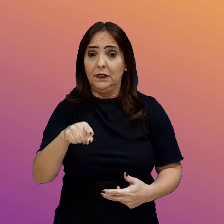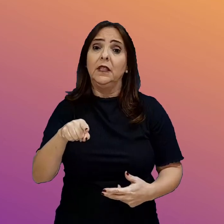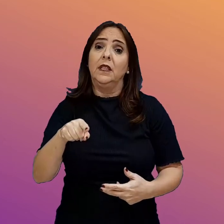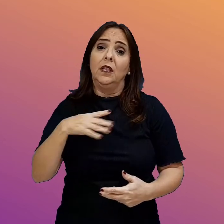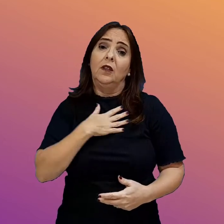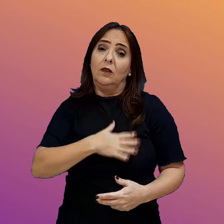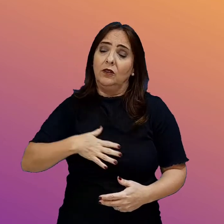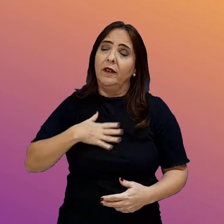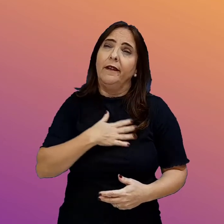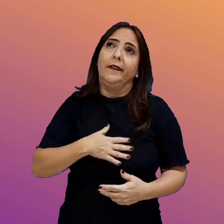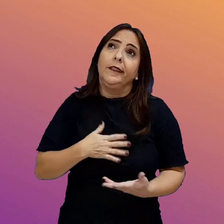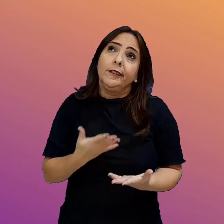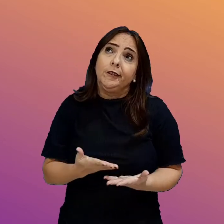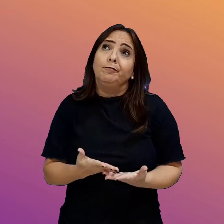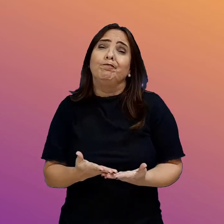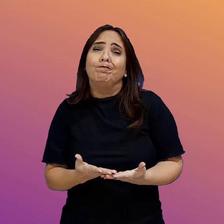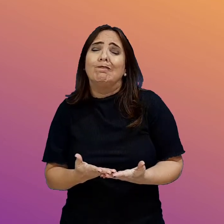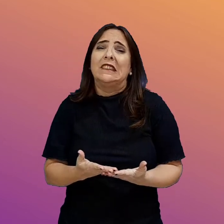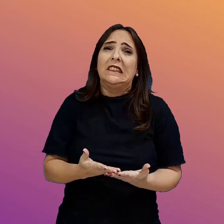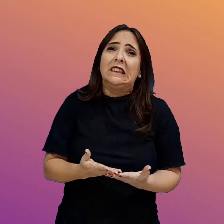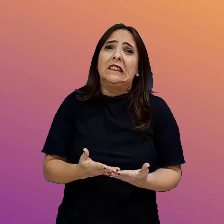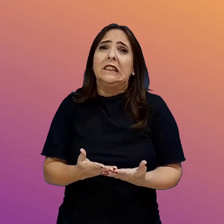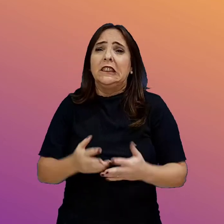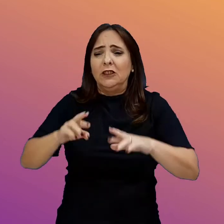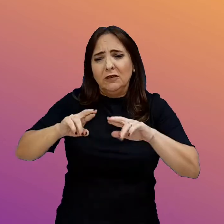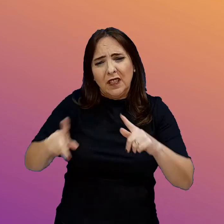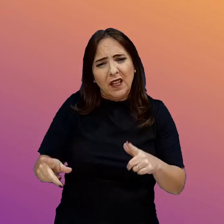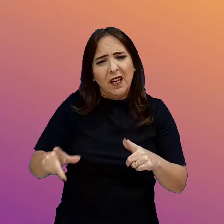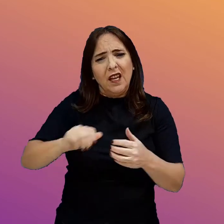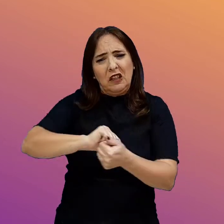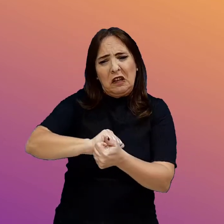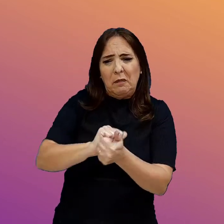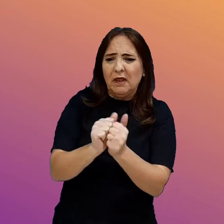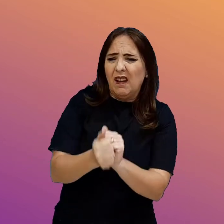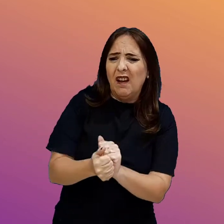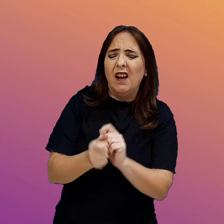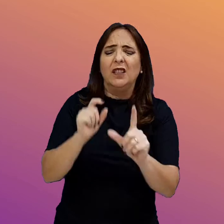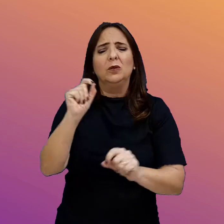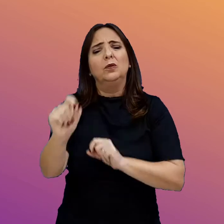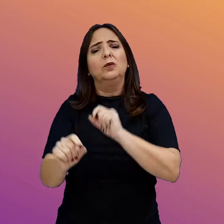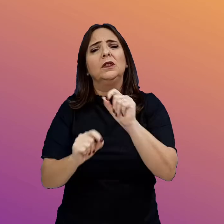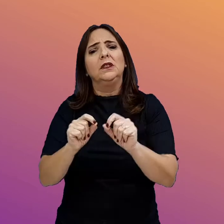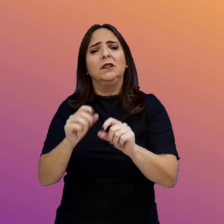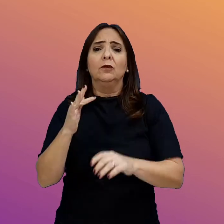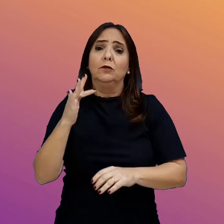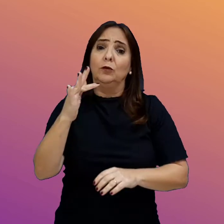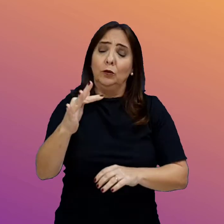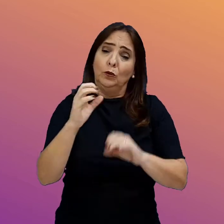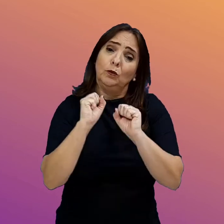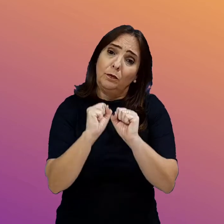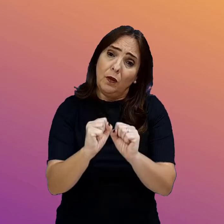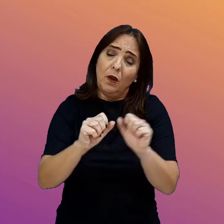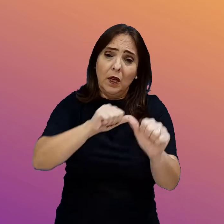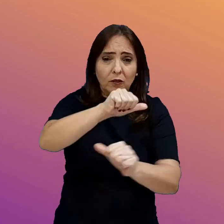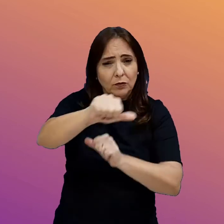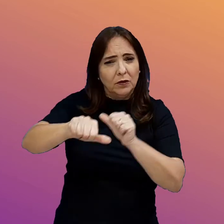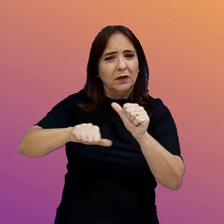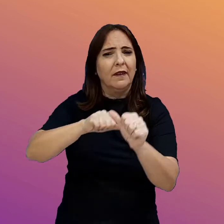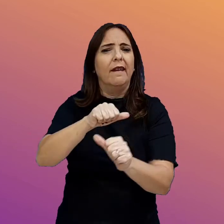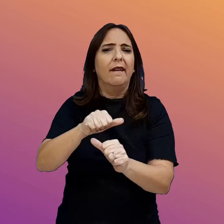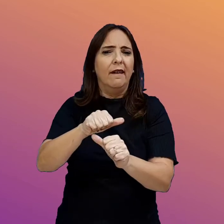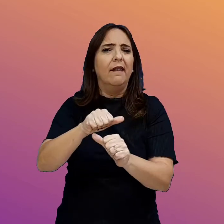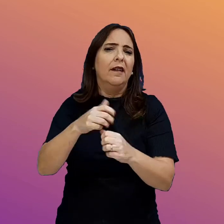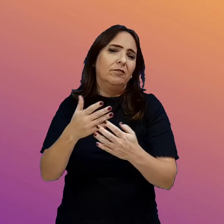gostaria que fosse diferente, e o que você pode mudar com o futuro, com a